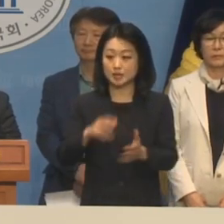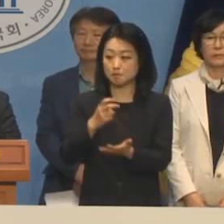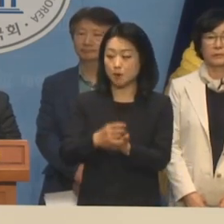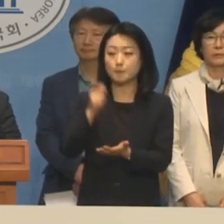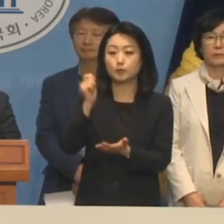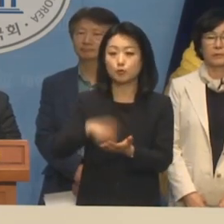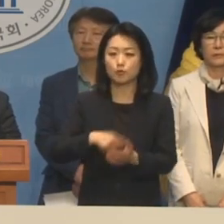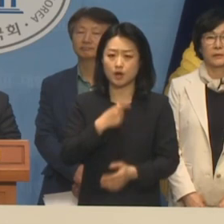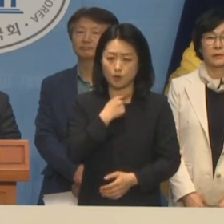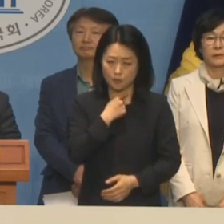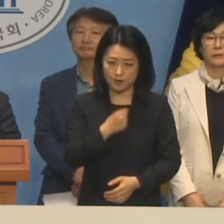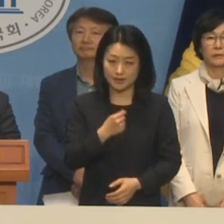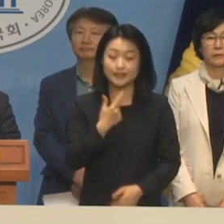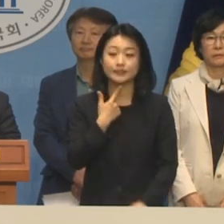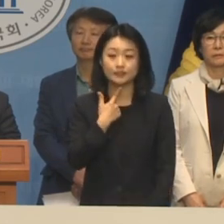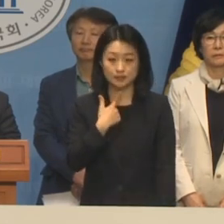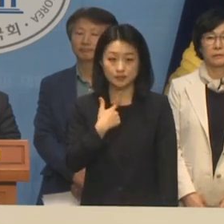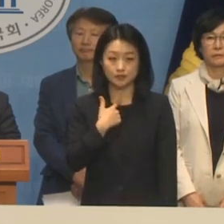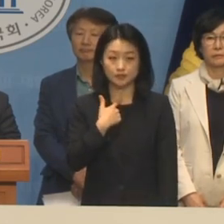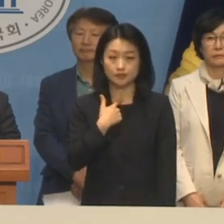간절히 바라셨던